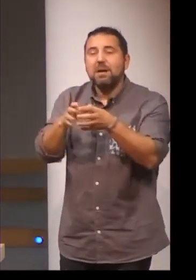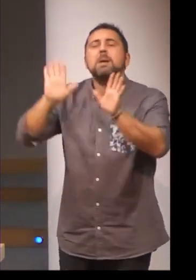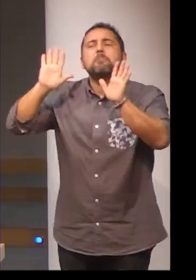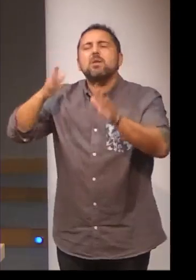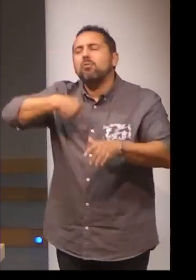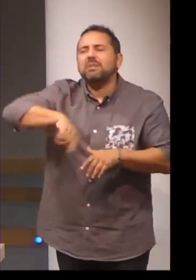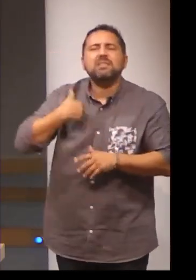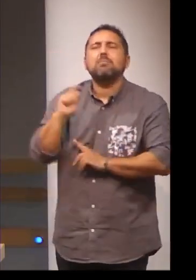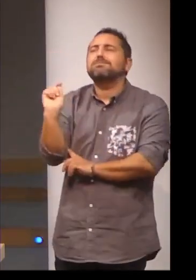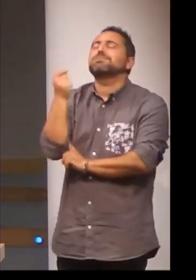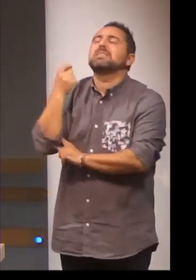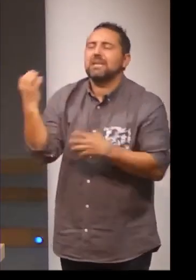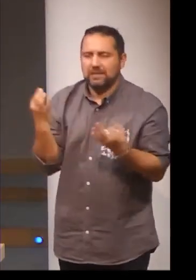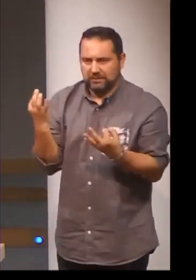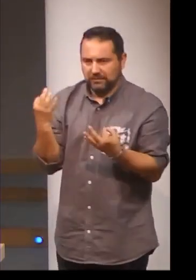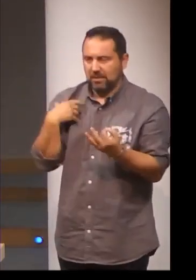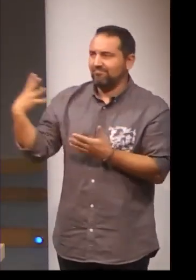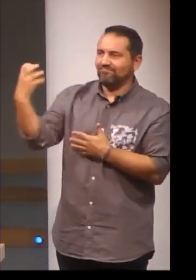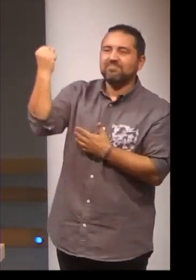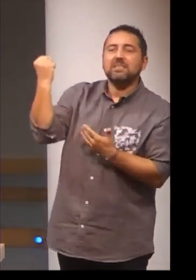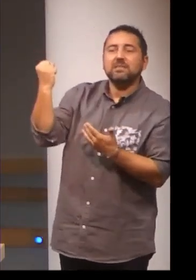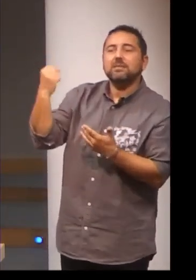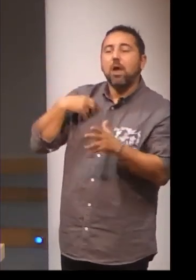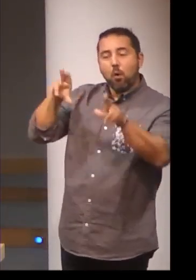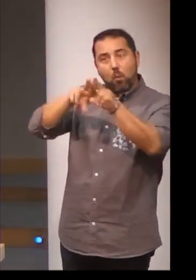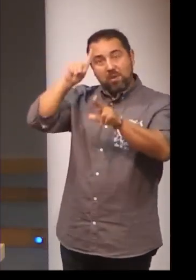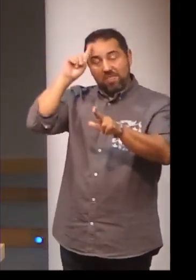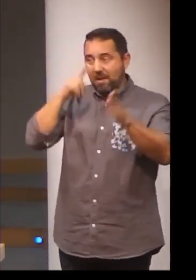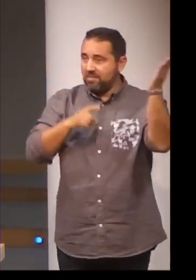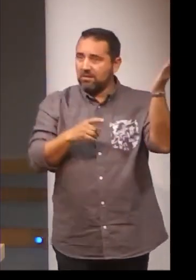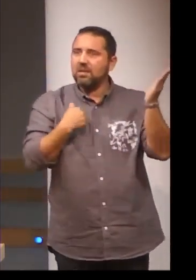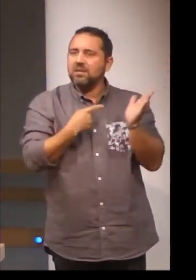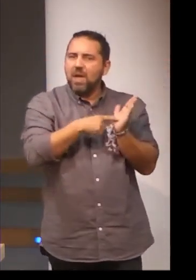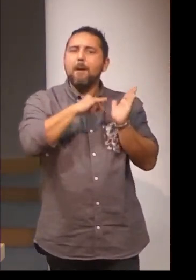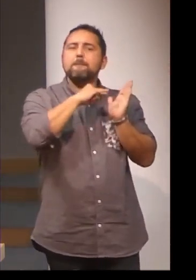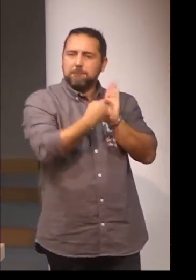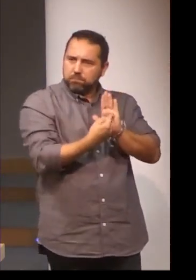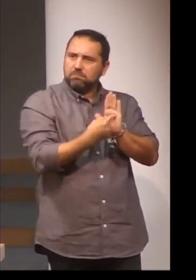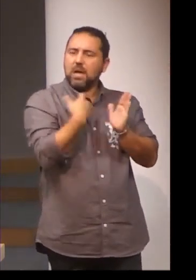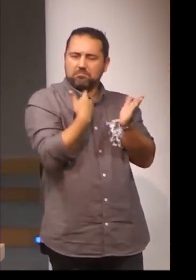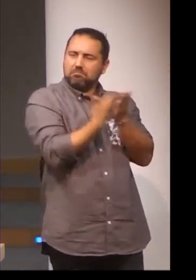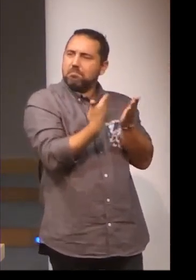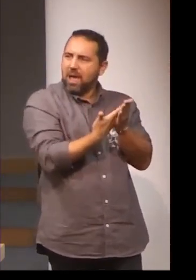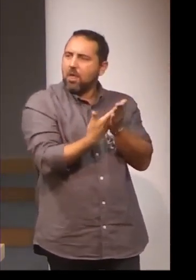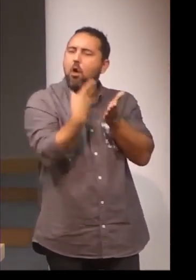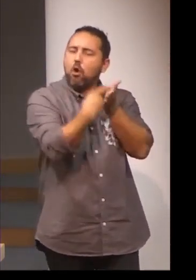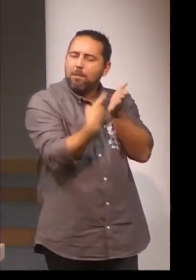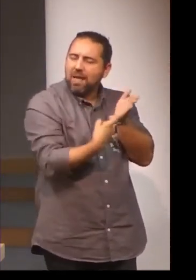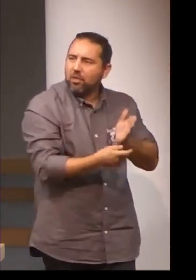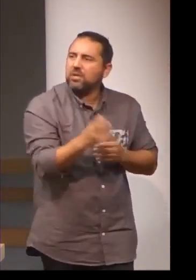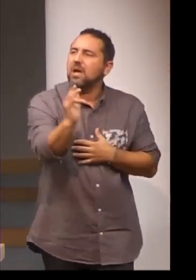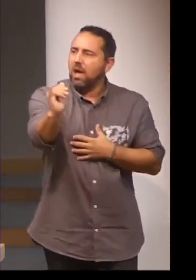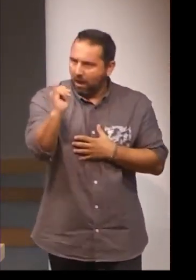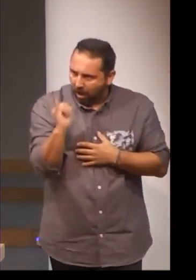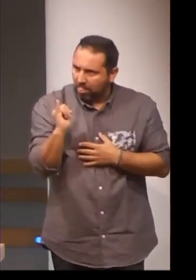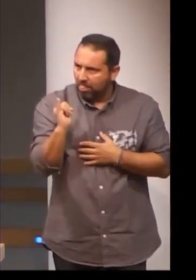un documento oficial por parte de la Comunidad de Madrid, donde se aprueba un plan de convalidaciones, que está publicado en la web, en el que